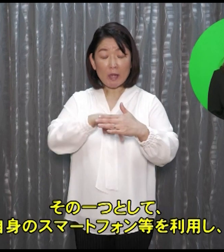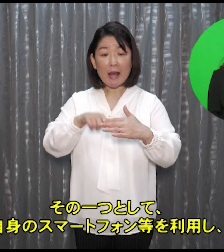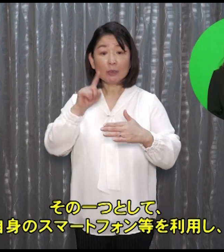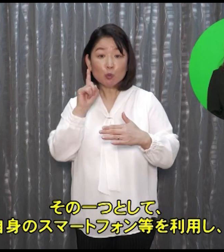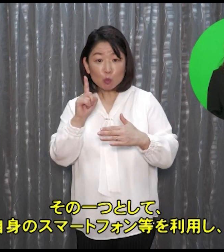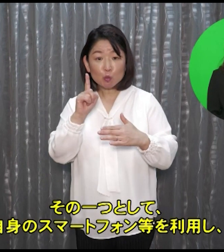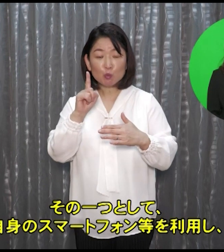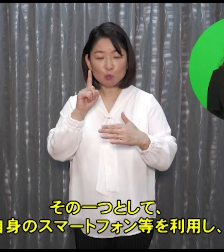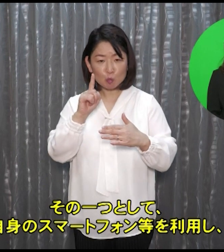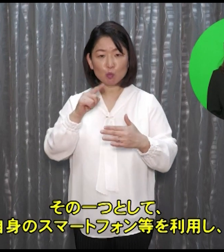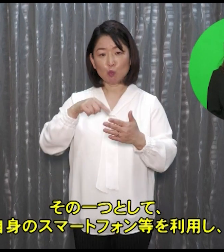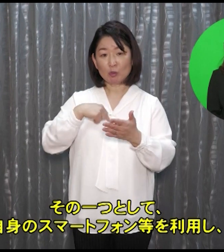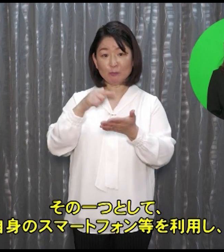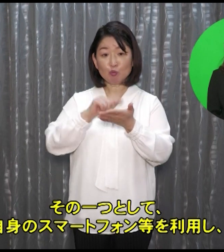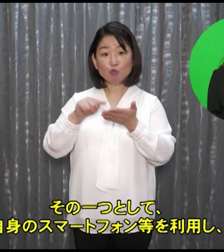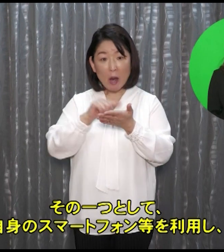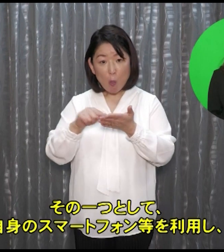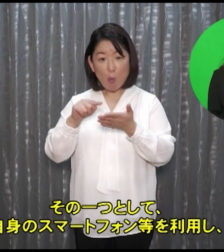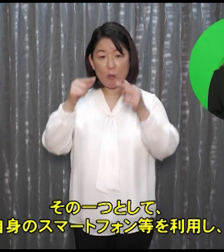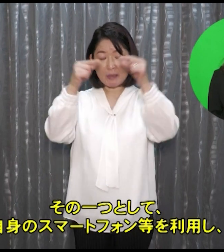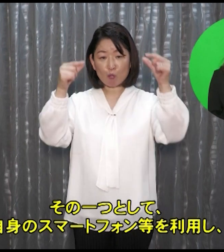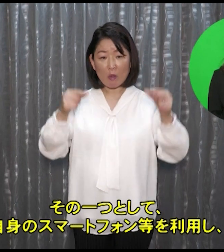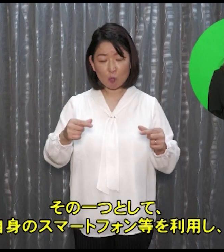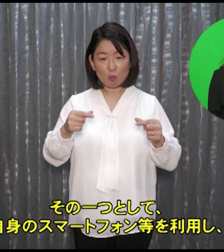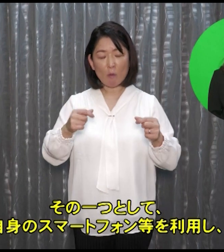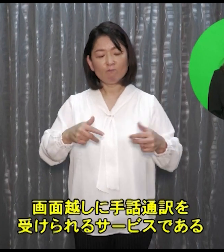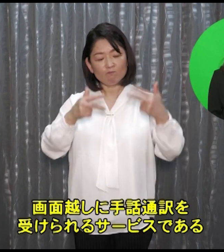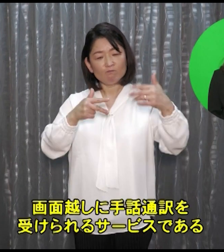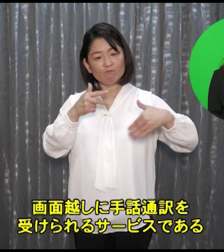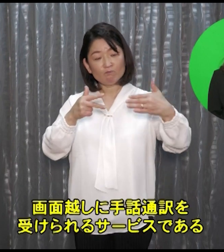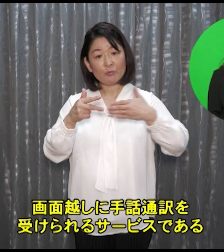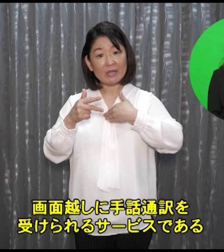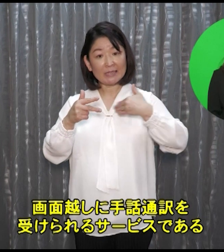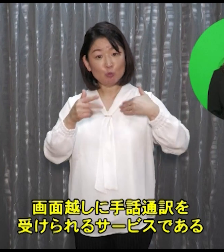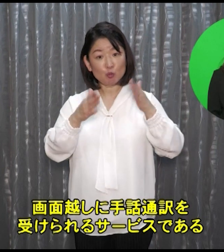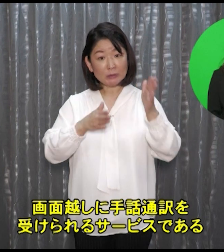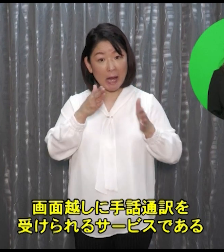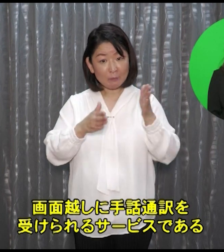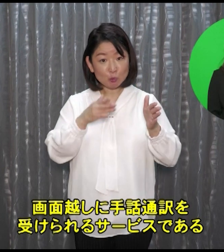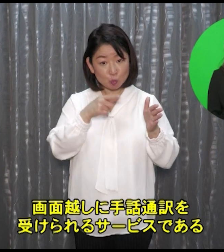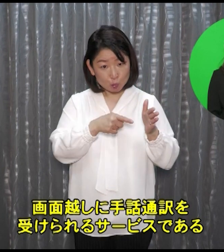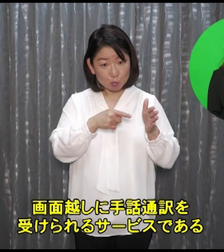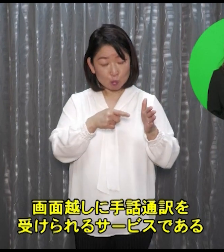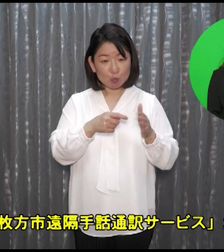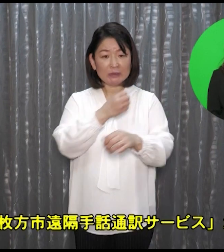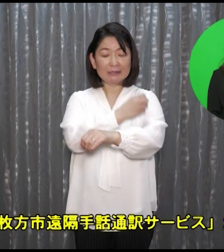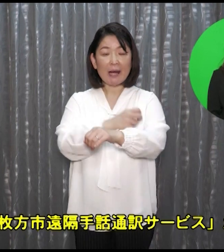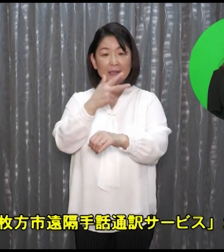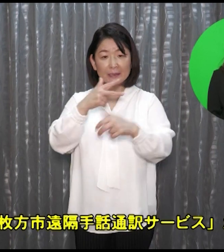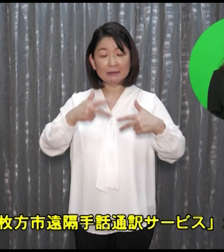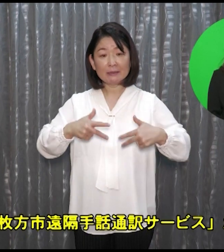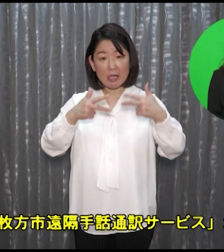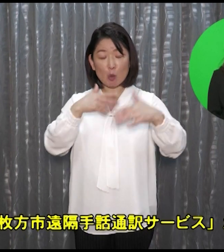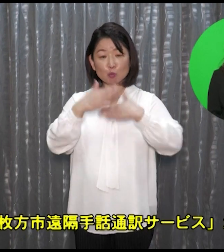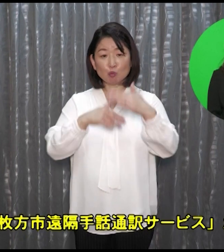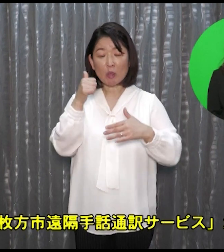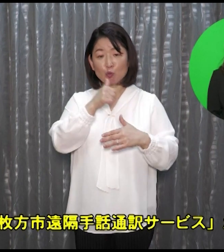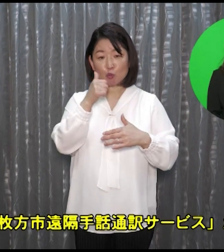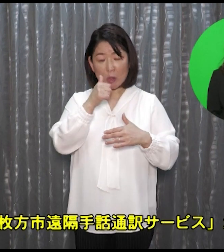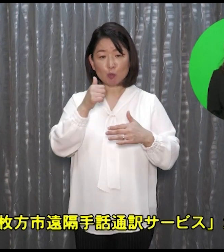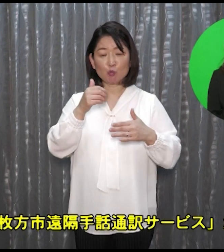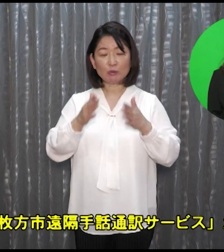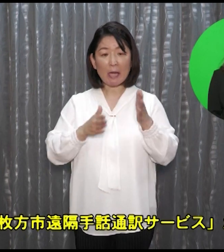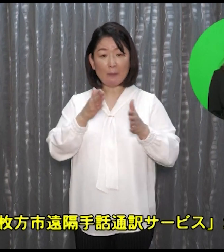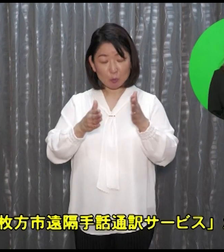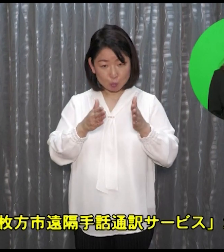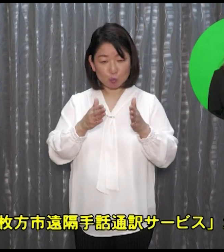。その一つとして自身のスマートフォン等を利用し画面越しに手話通訳を受けられるサービスであるひ